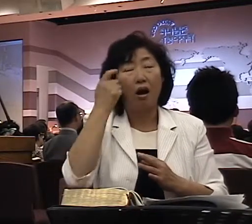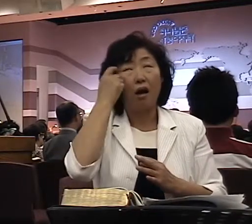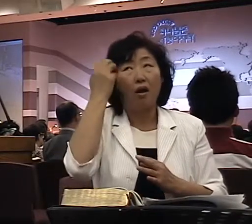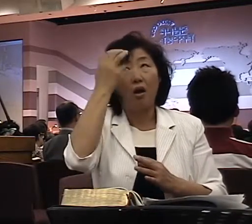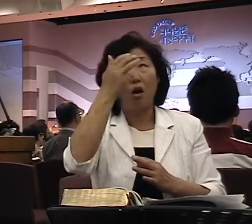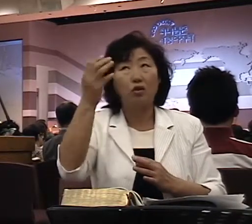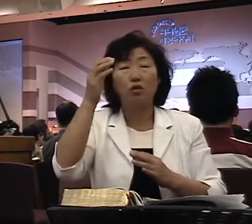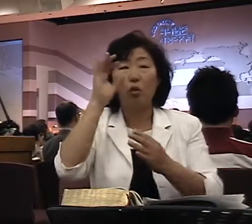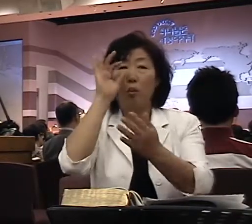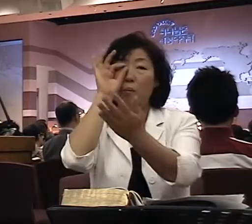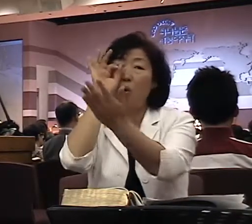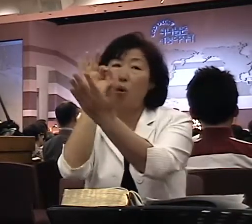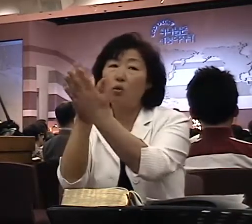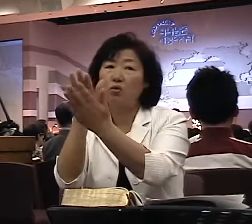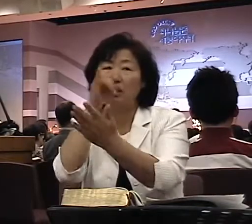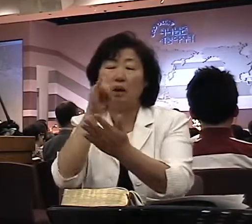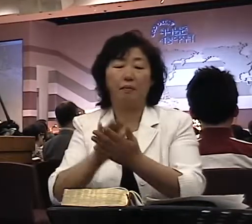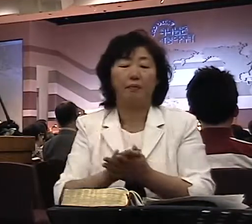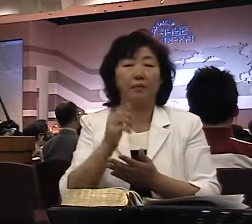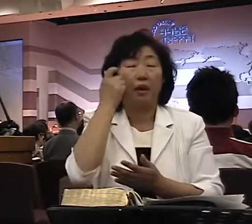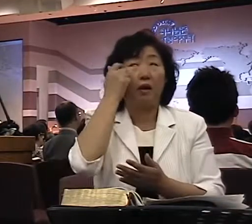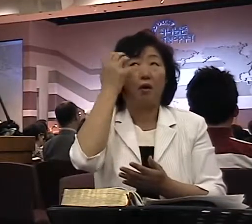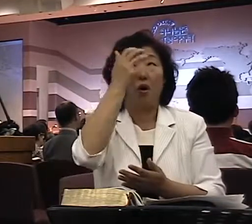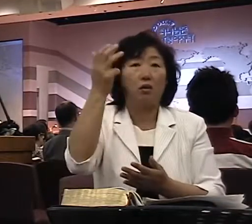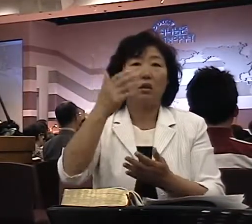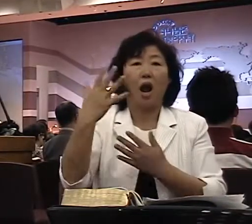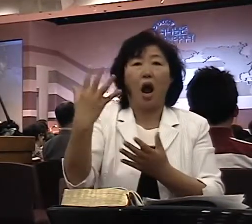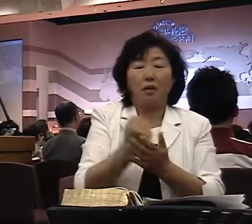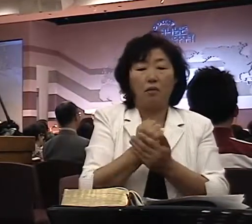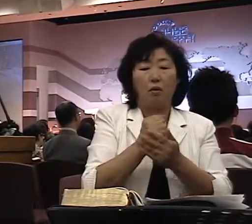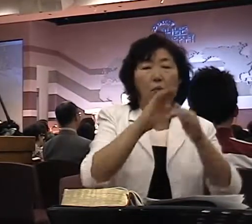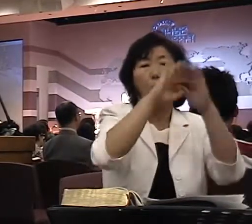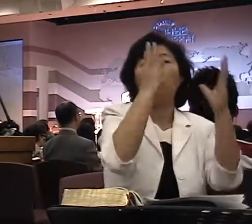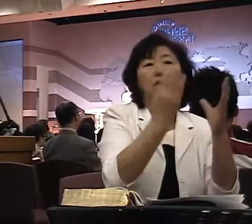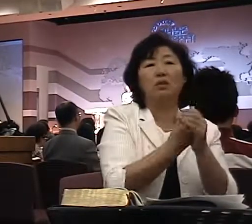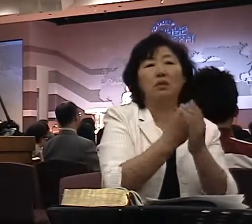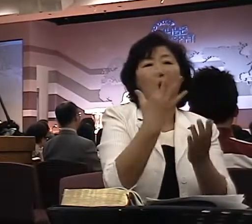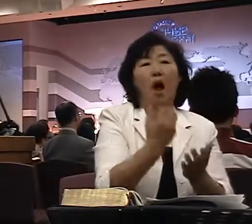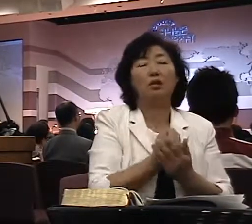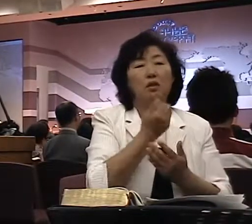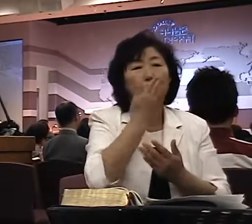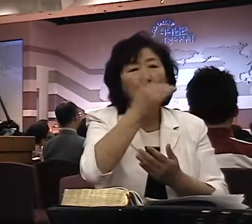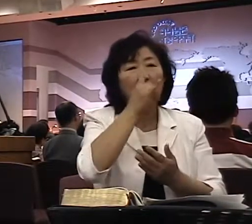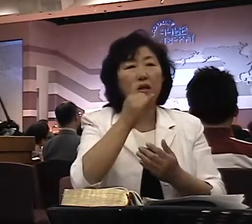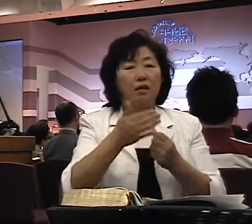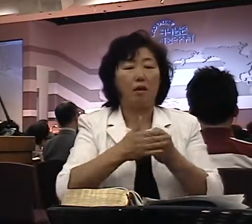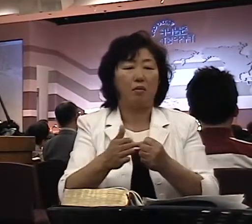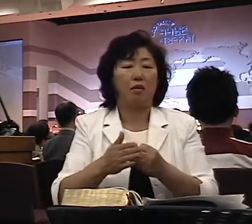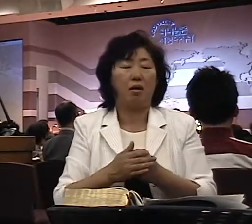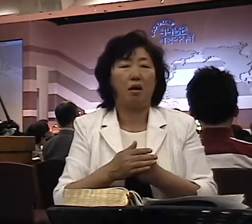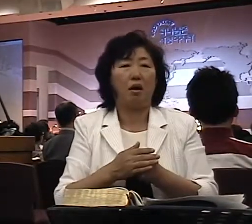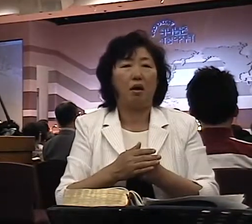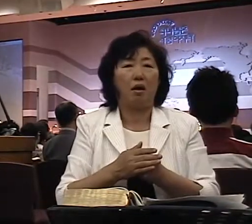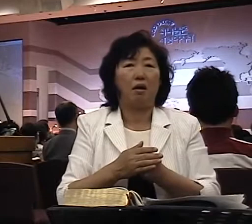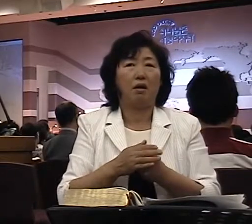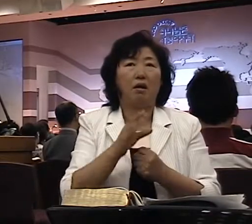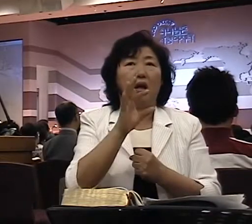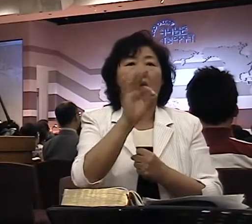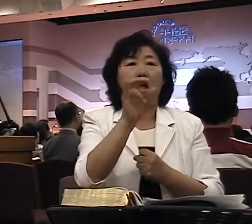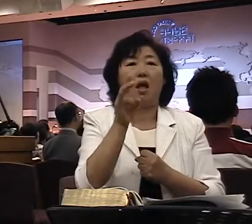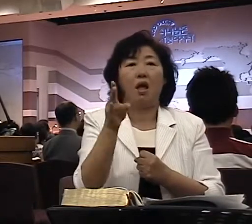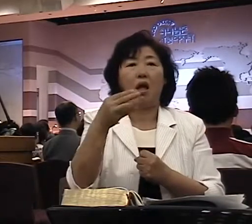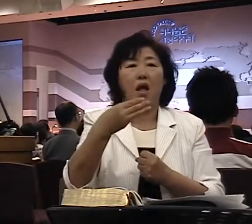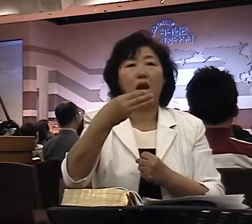영성을 구하더라고요. 왜냐하면 이것을 가지면 다른 모든 것을 가질 수 있기 때문입니다. 그래서